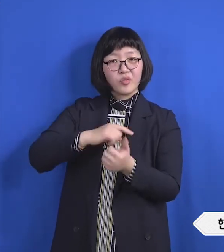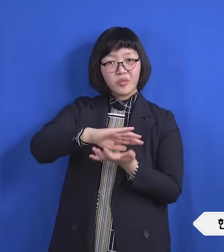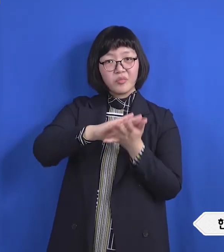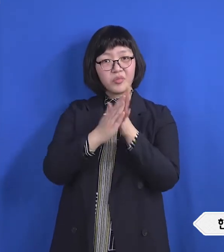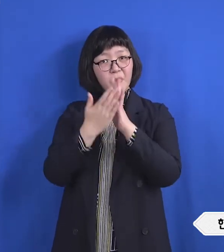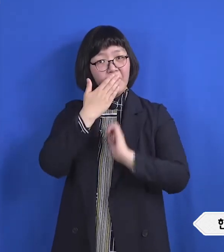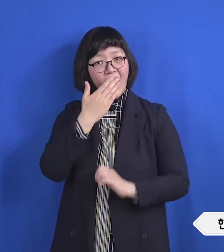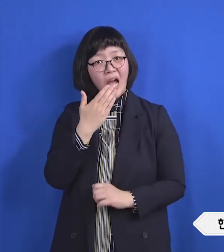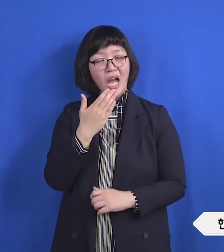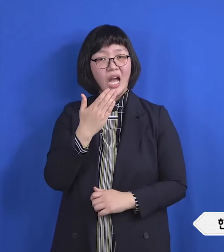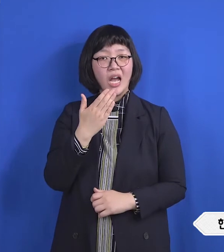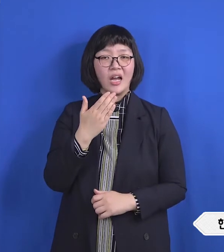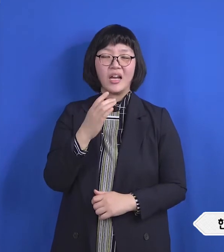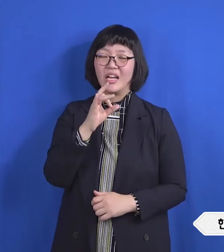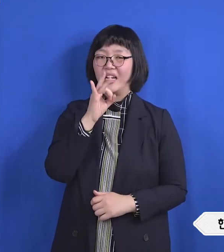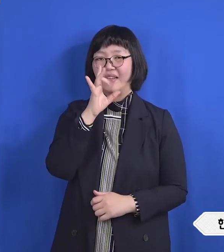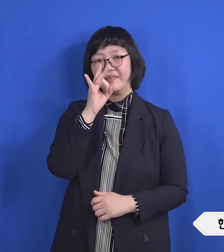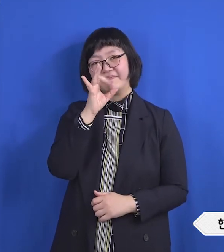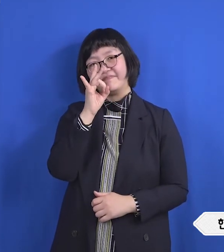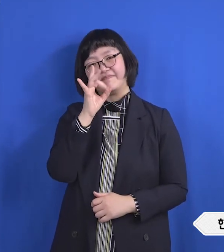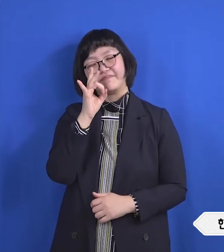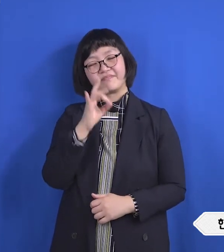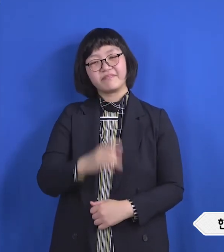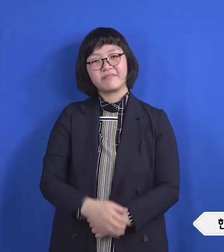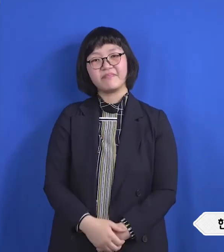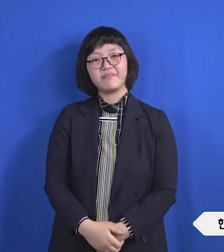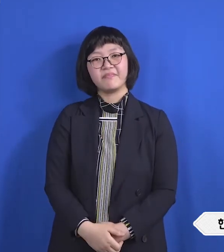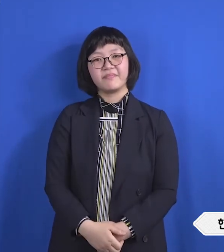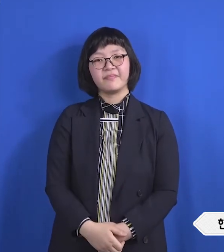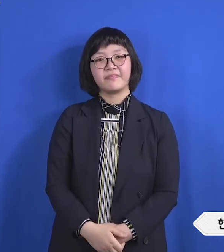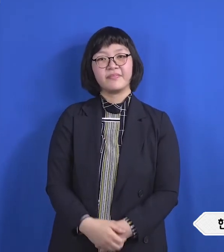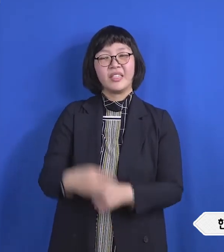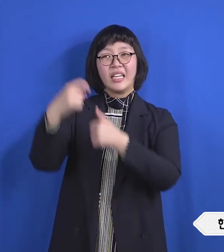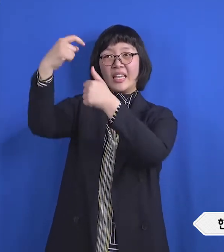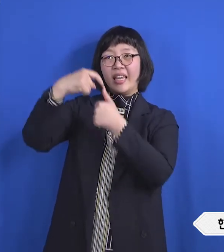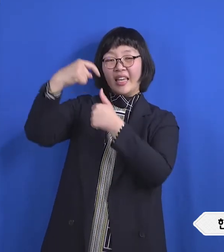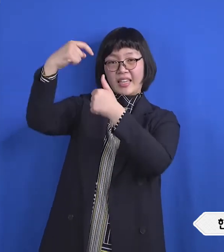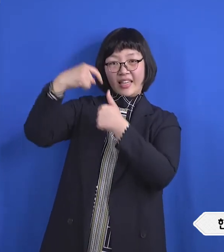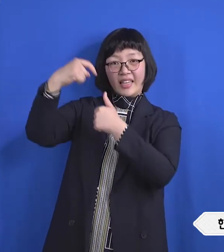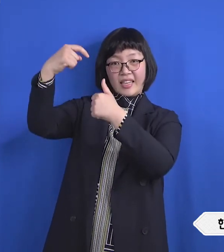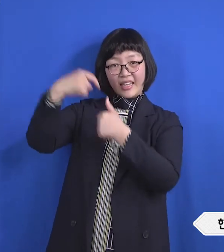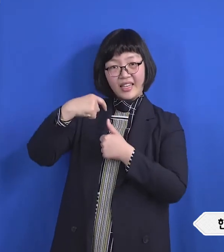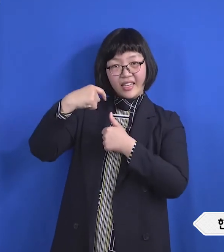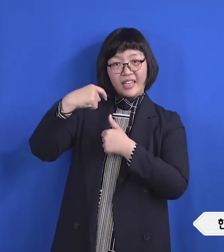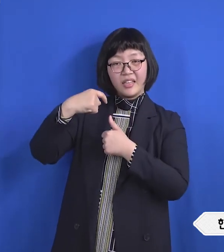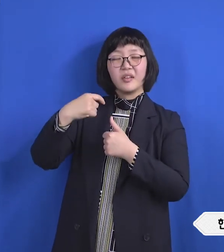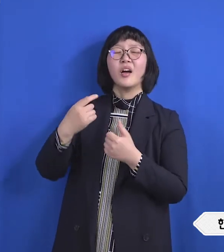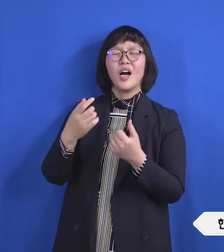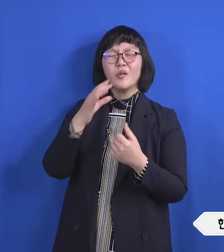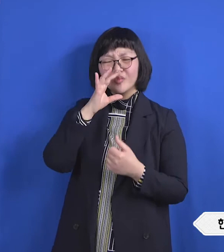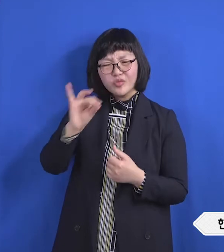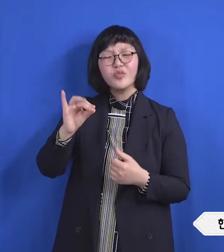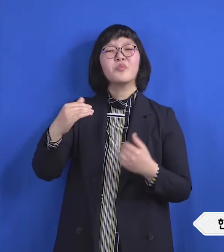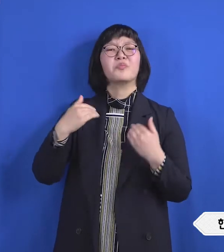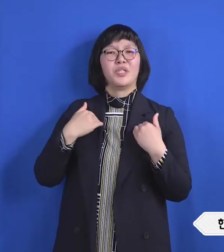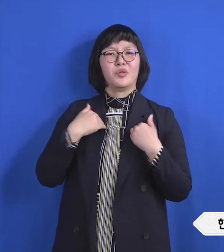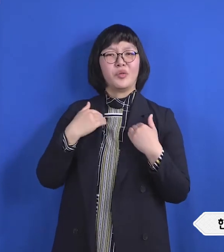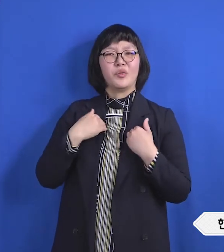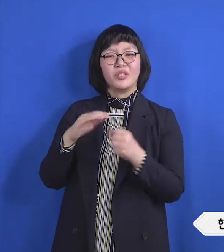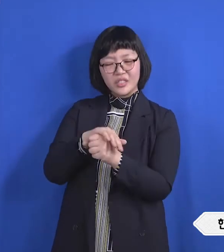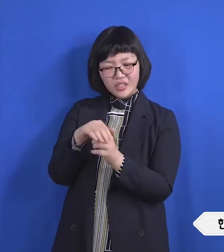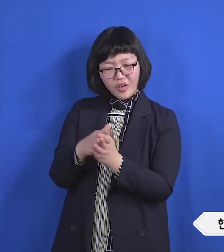프리칭, 해라 해 설교입니다. 해라 해 설교도 필요하지요. 성경에 있는 대로